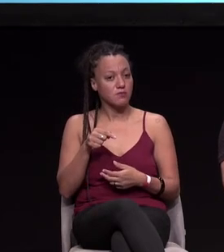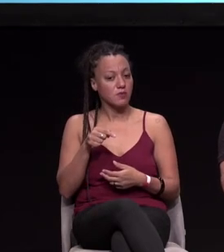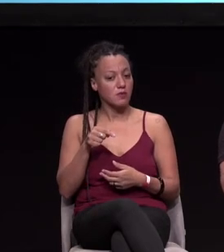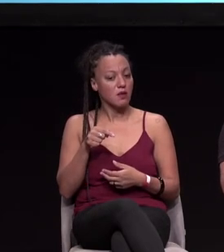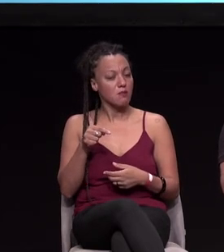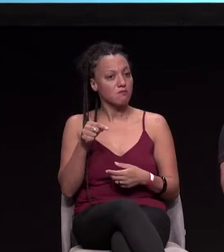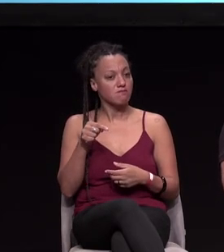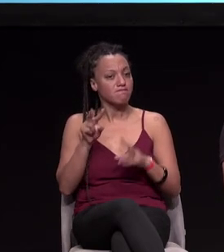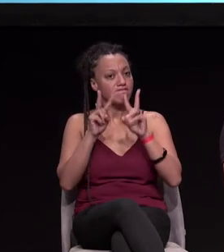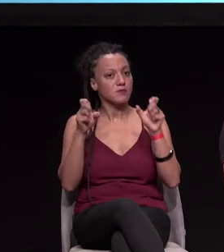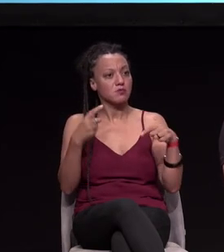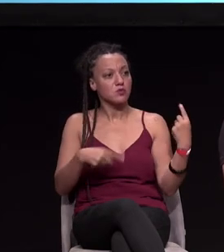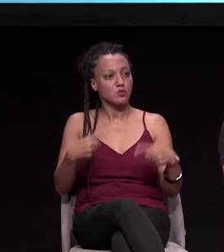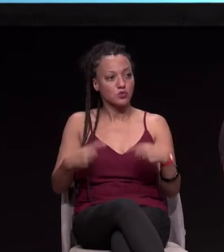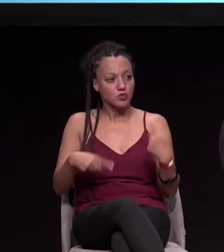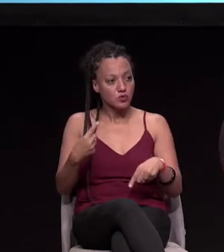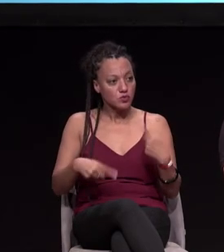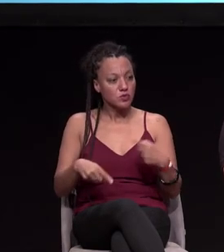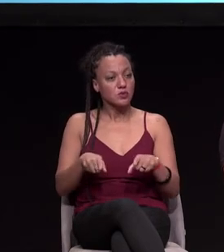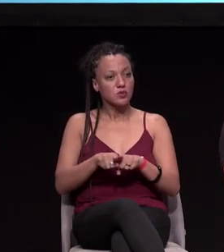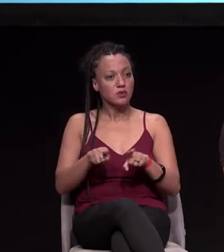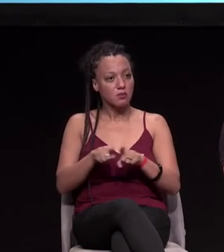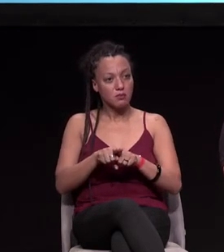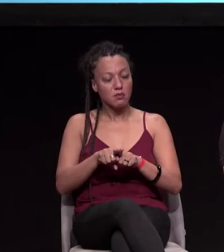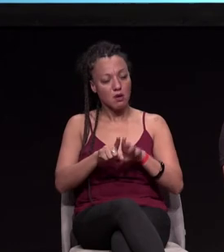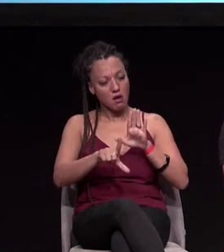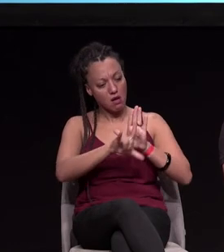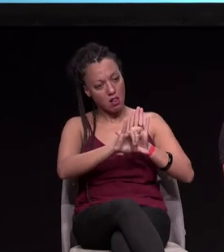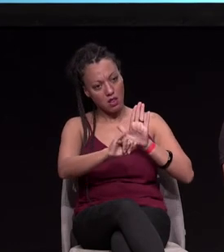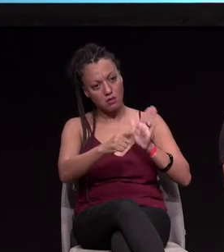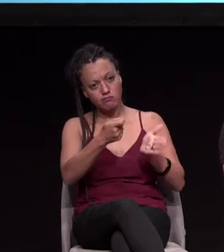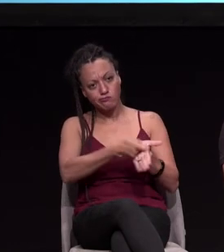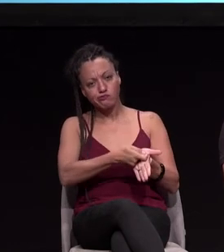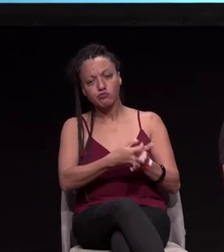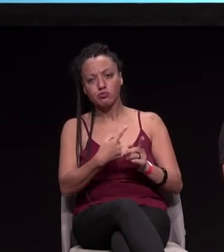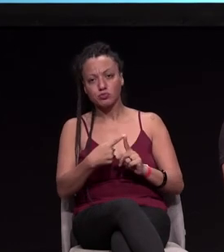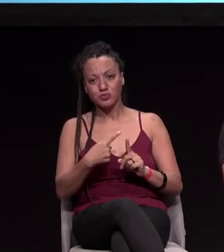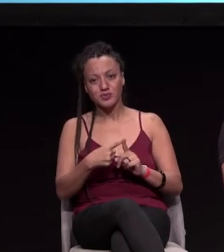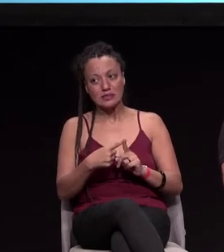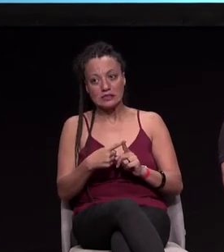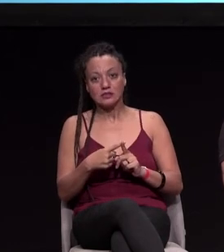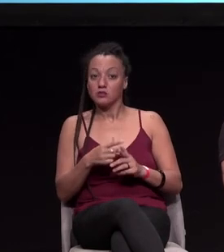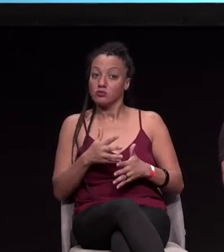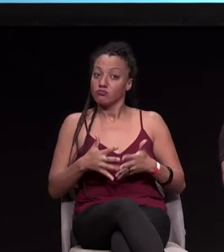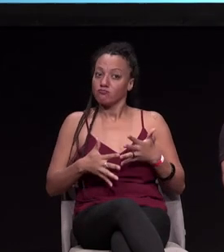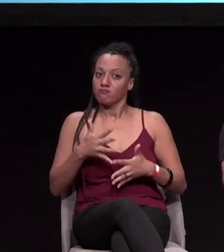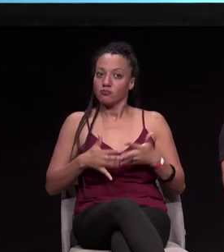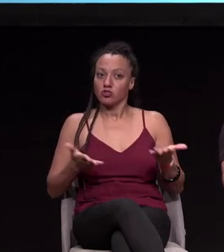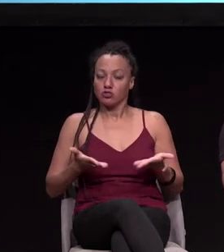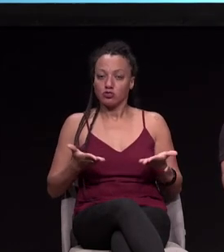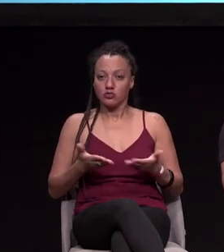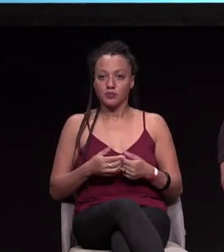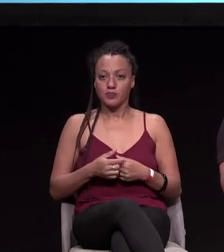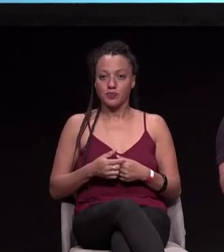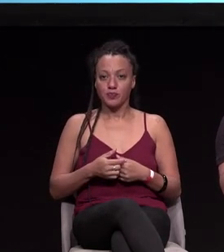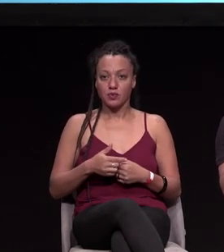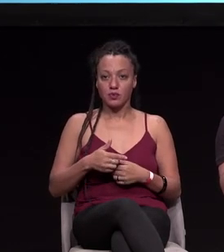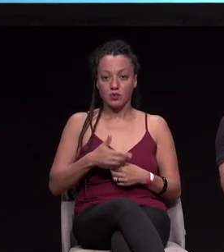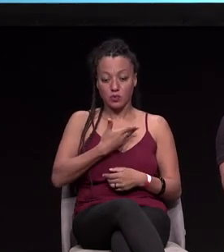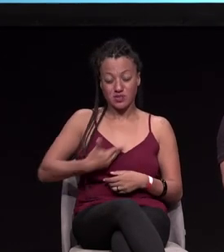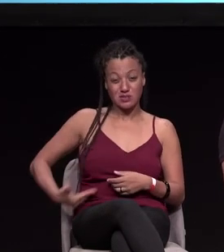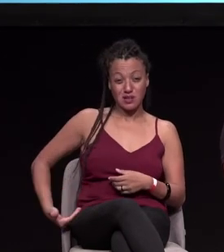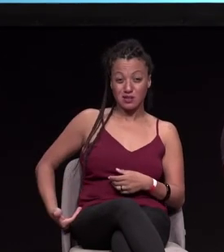discussão e de aplicação da lei também é o que complica um pouco porque o estado parece